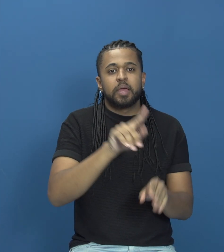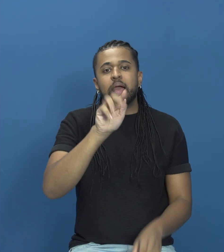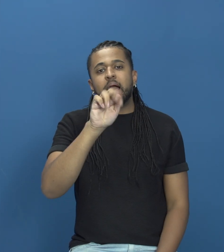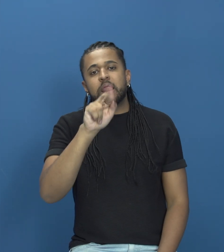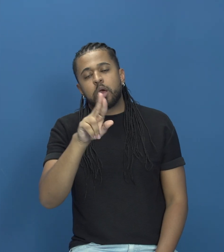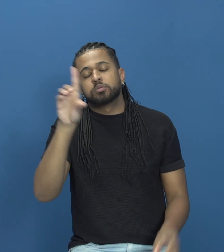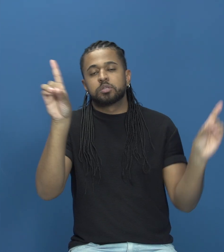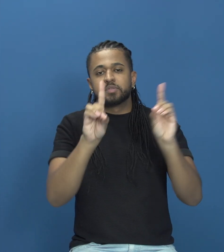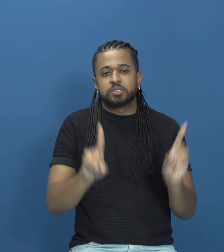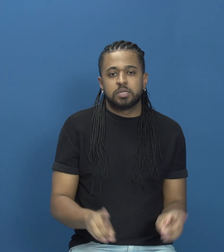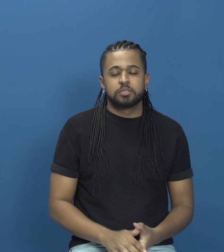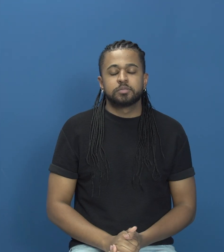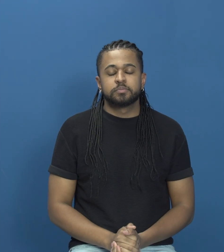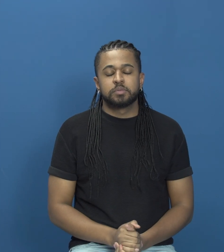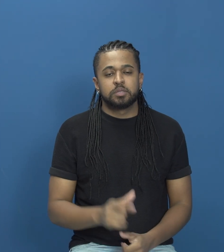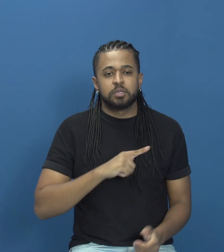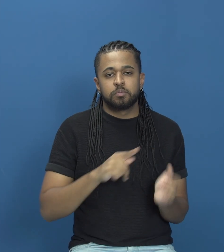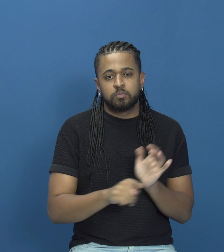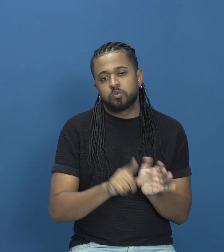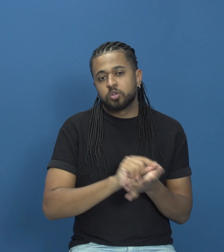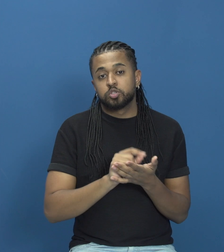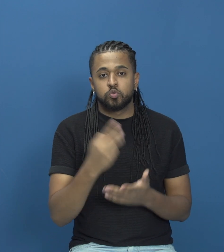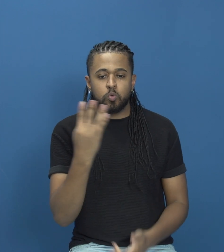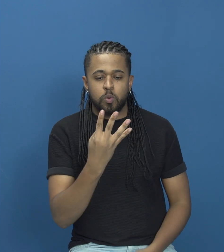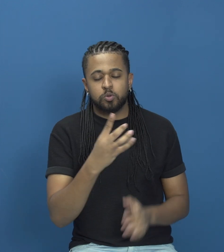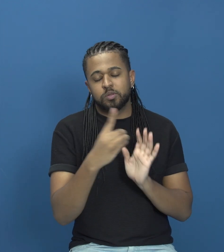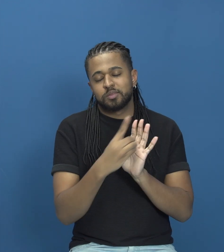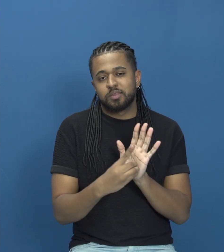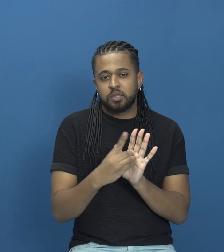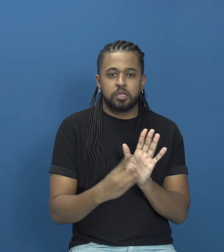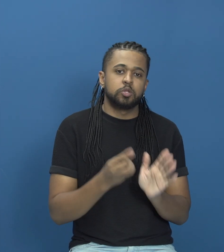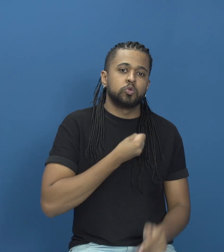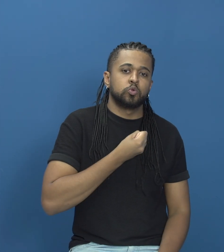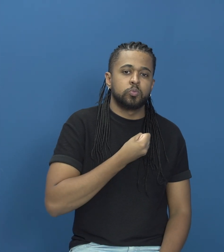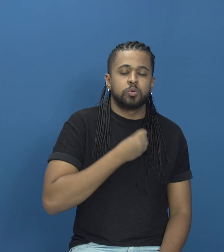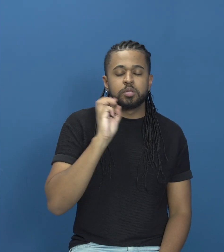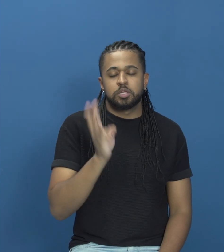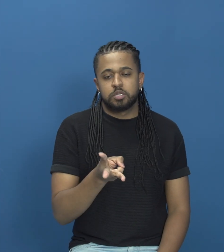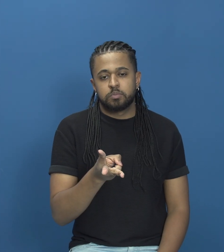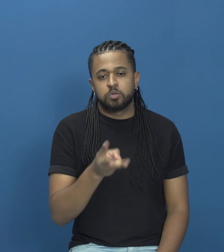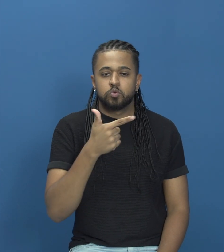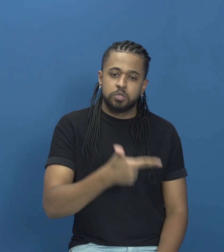da deficiência, nos termos do artigo 4º do Decreto número